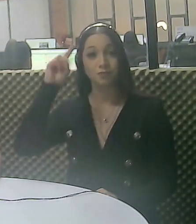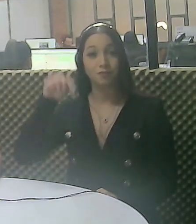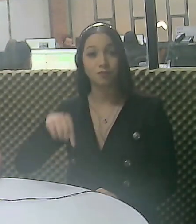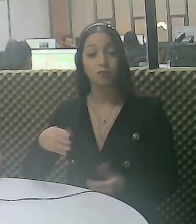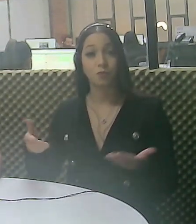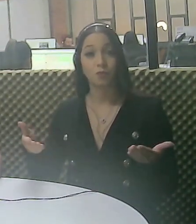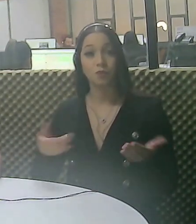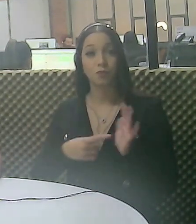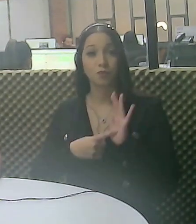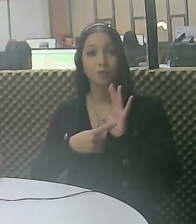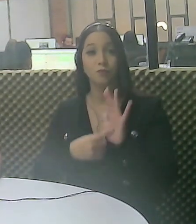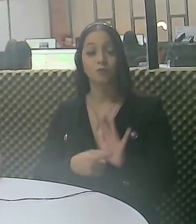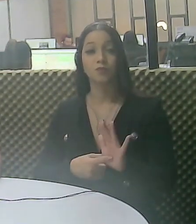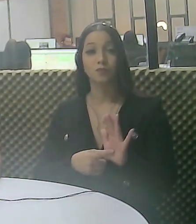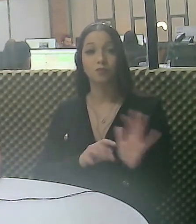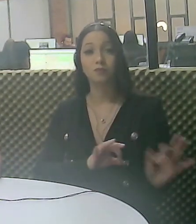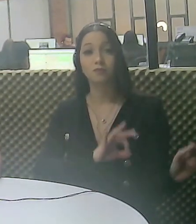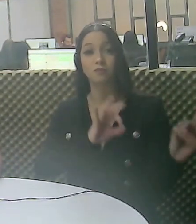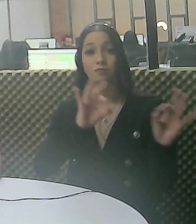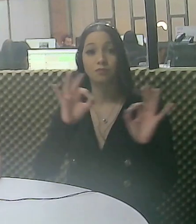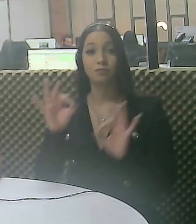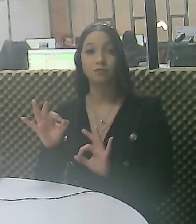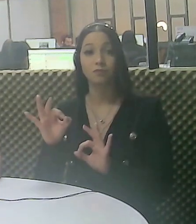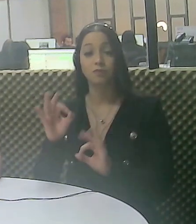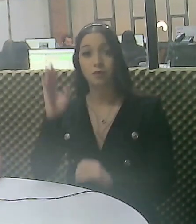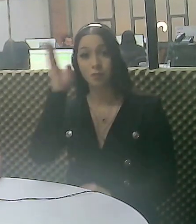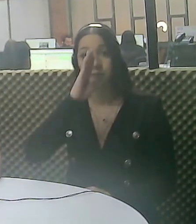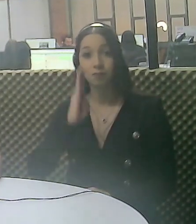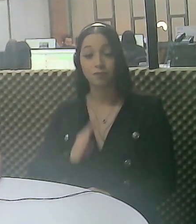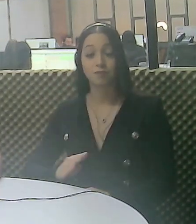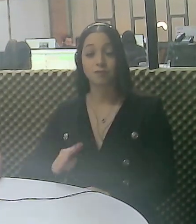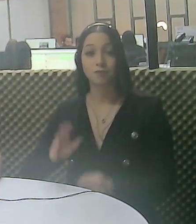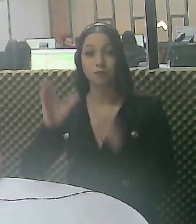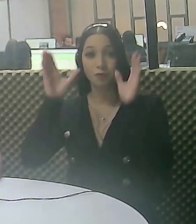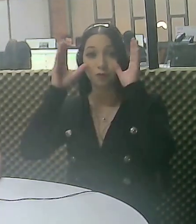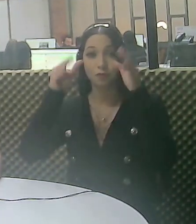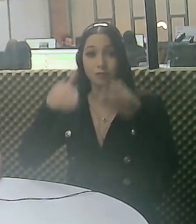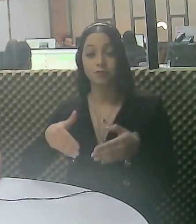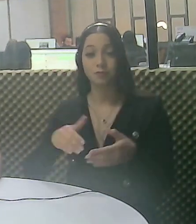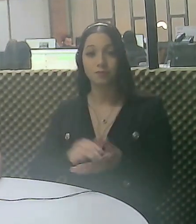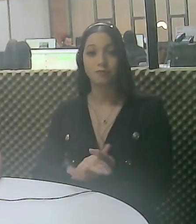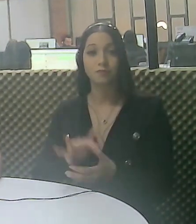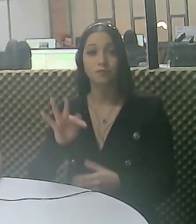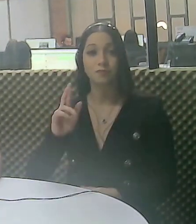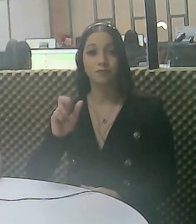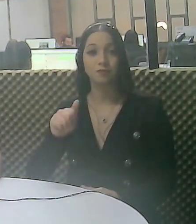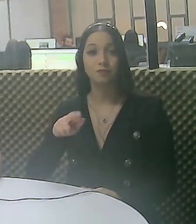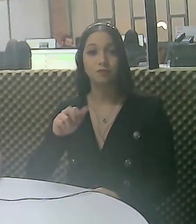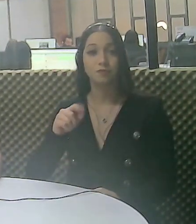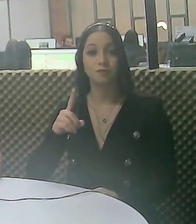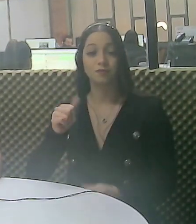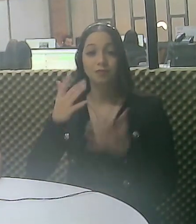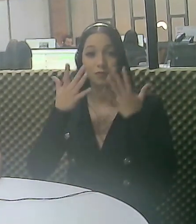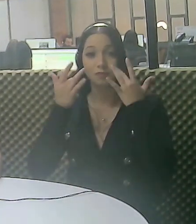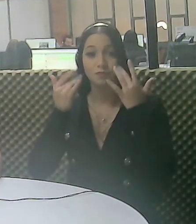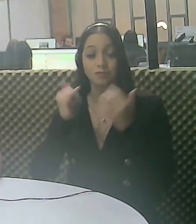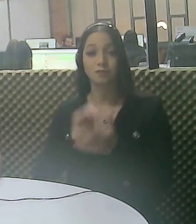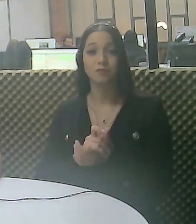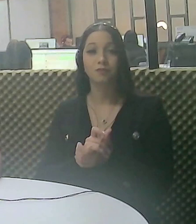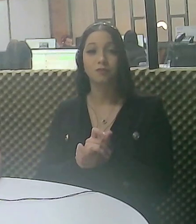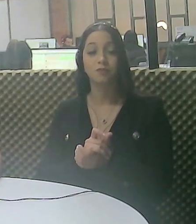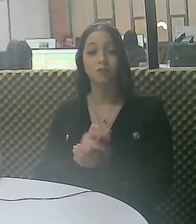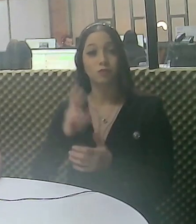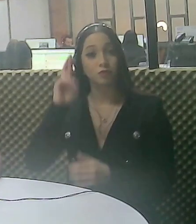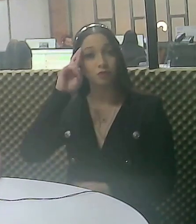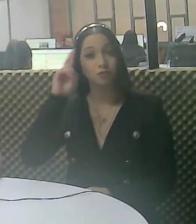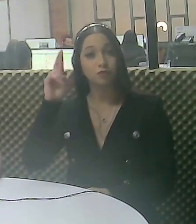vai apresentar o premiado longa brasileiro Central do Brasil. Protagonizado por Fernanda Montenegro, o filme dirigido por Walter